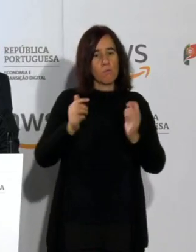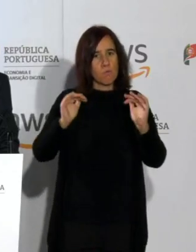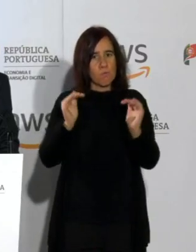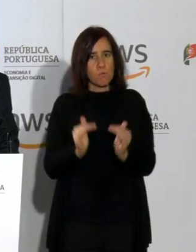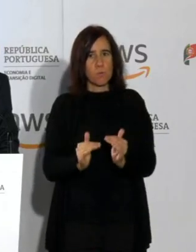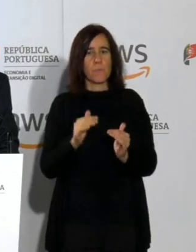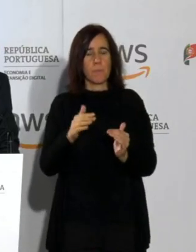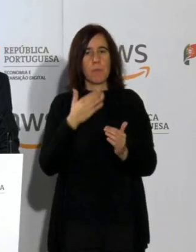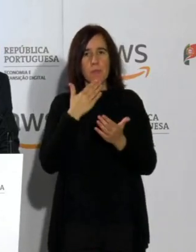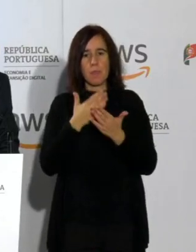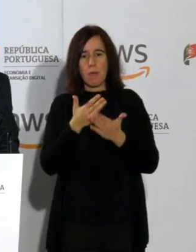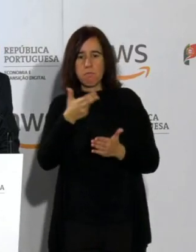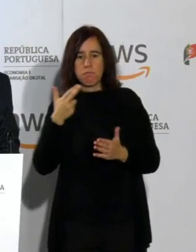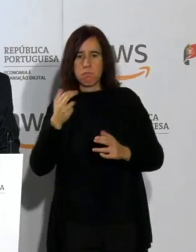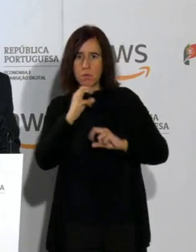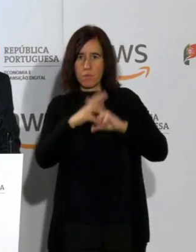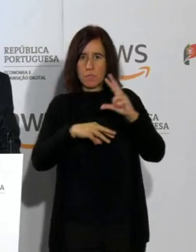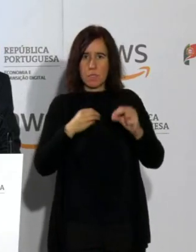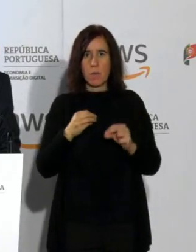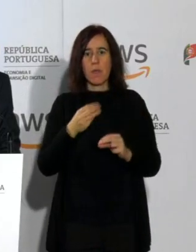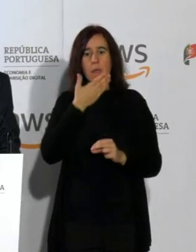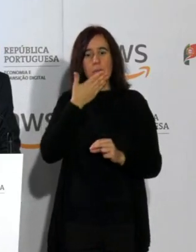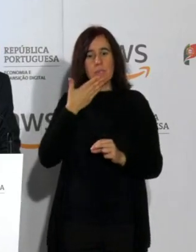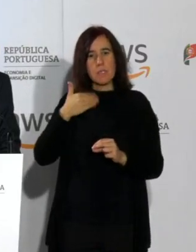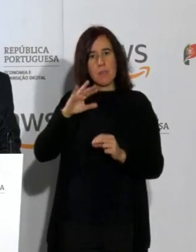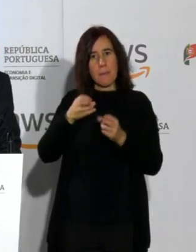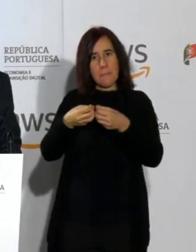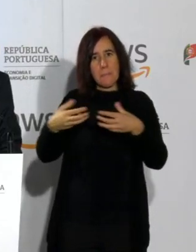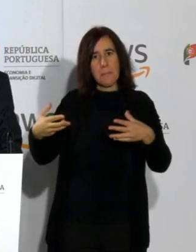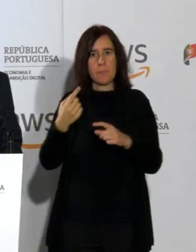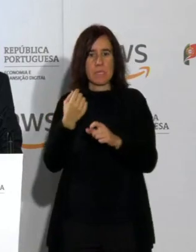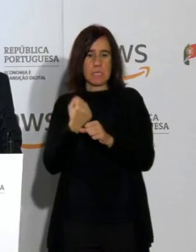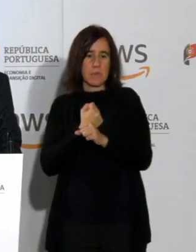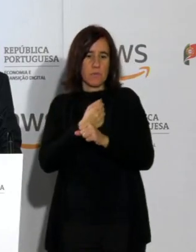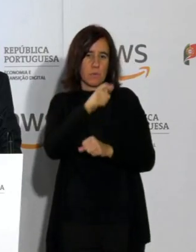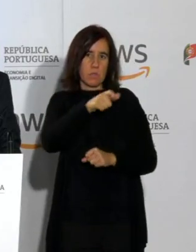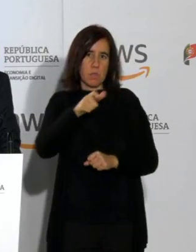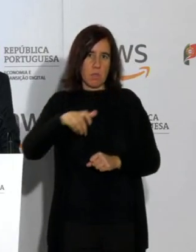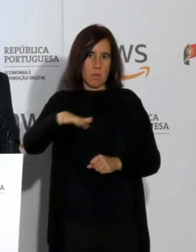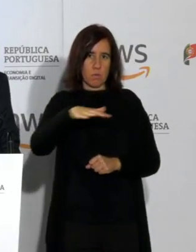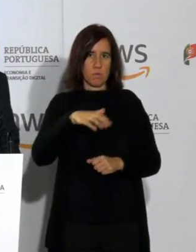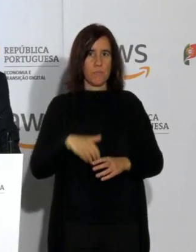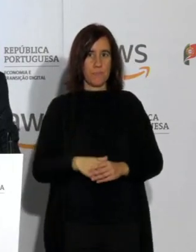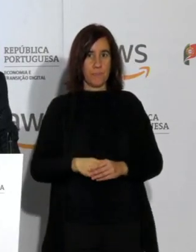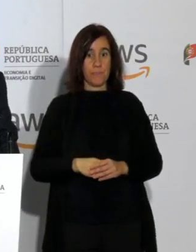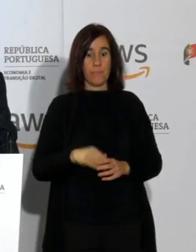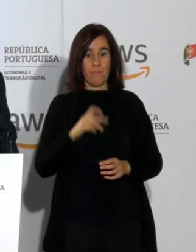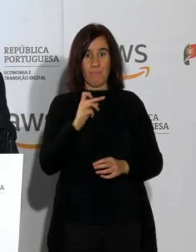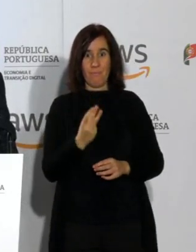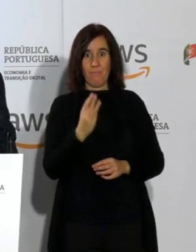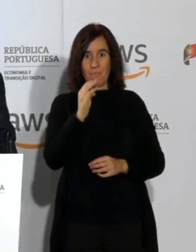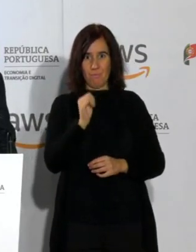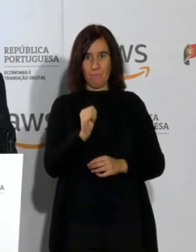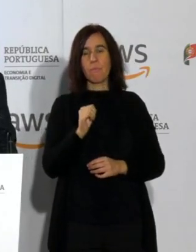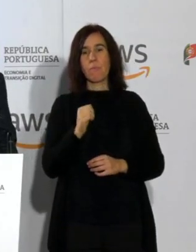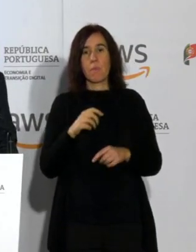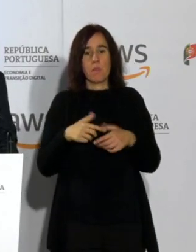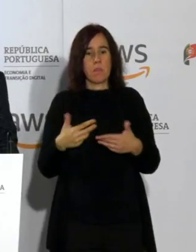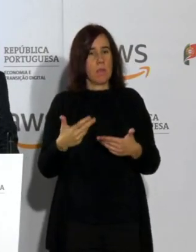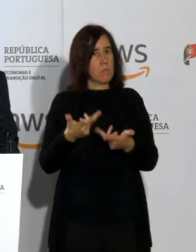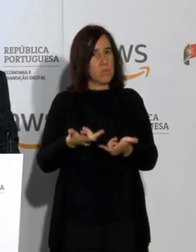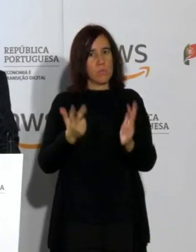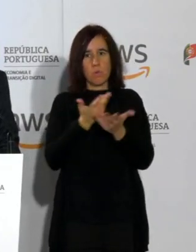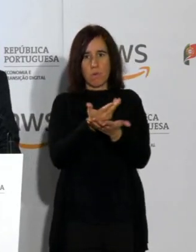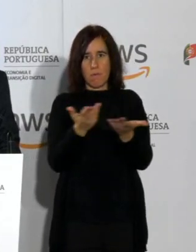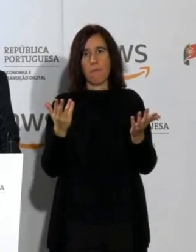acelerando a inovação, gerando mais eficiências nos serviços ao cidadão. A Amazon Web Services está disponível a